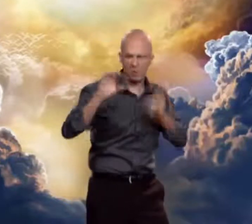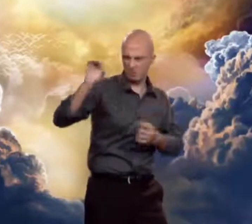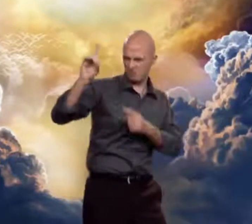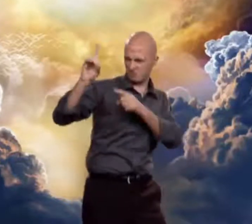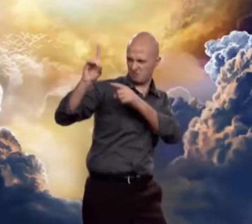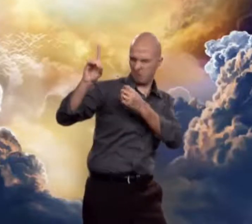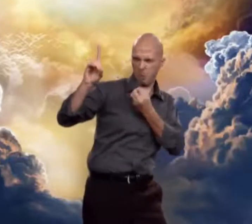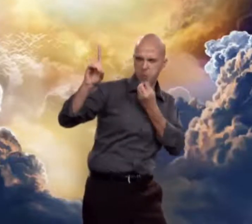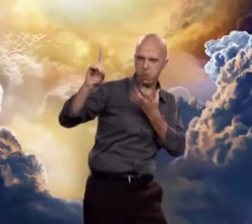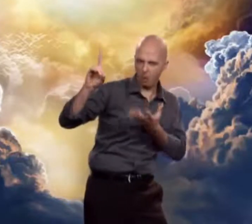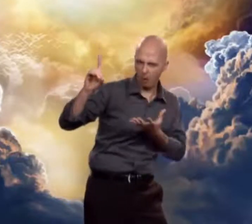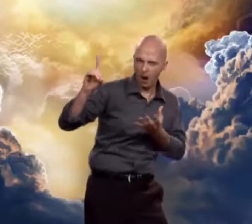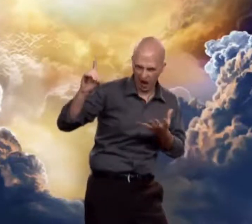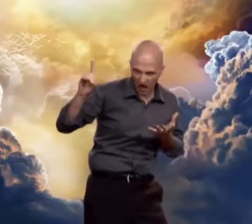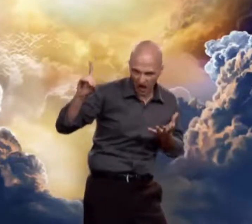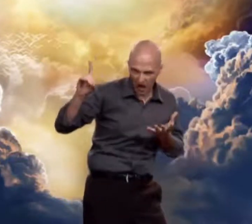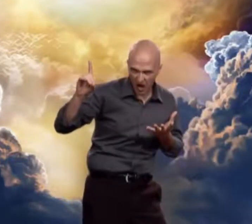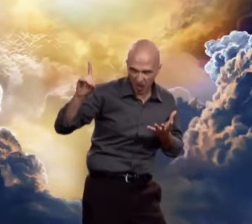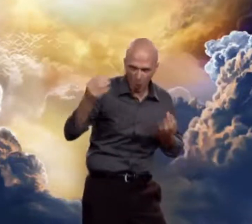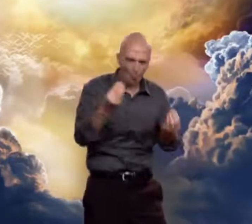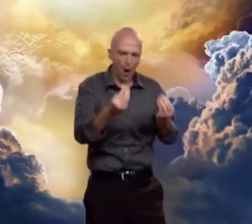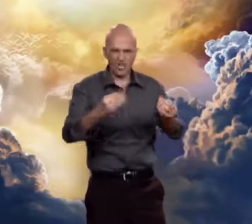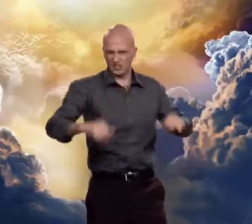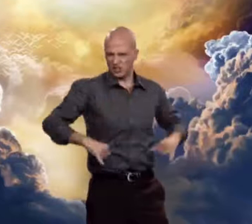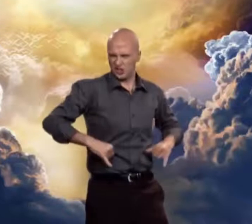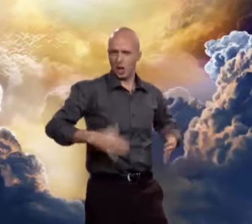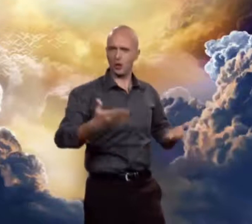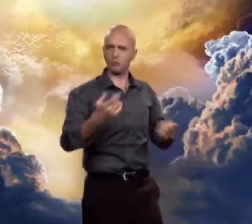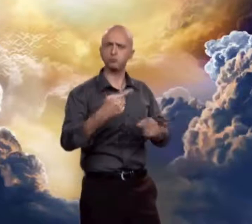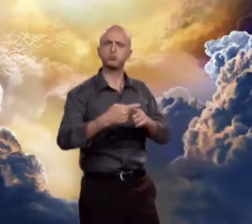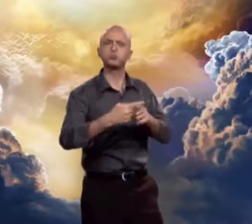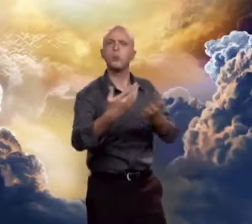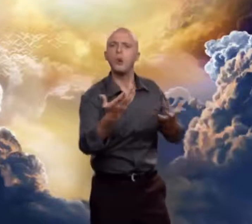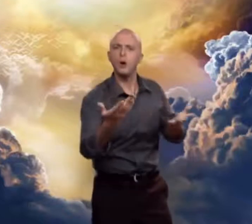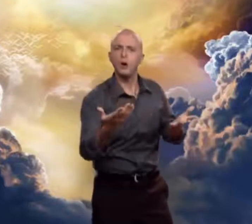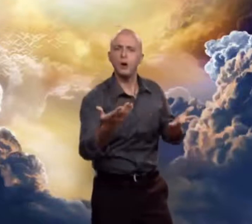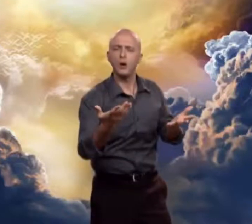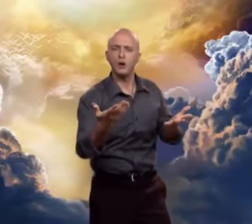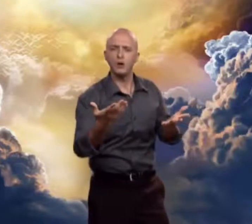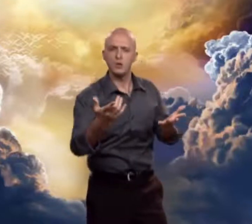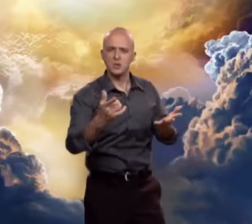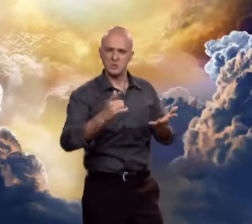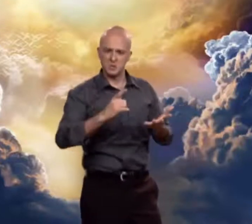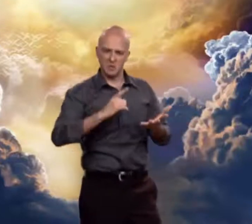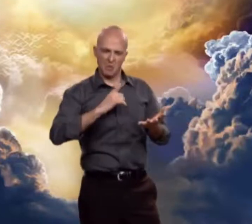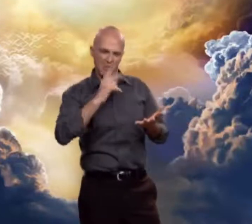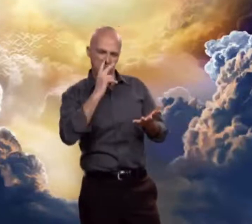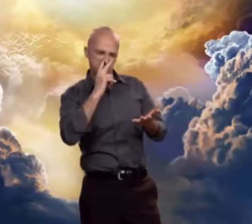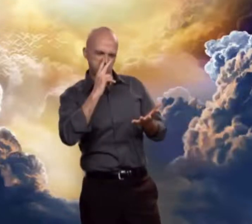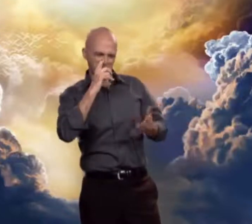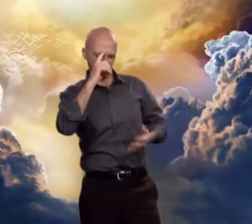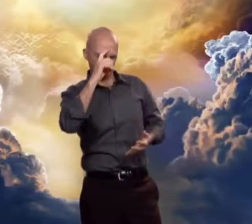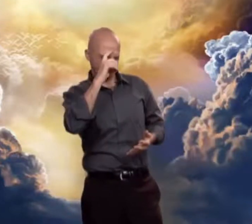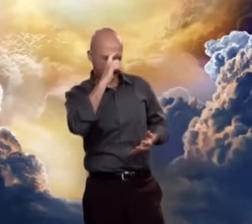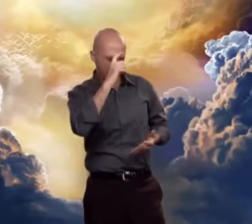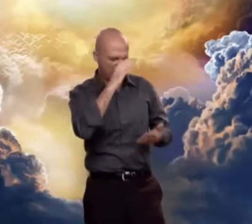amor. Aqueles que estão dispostos a duvidar utilizam isso como desculpa para rejeitar os ensinos da Bíblia.